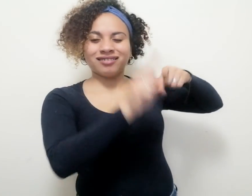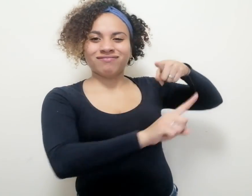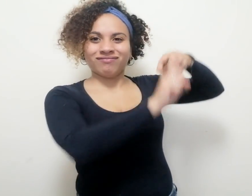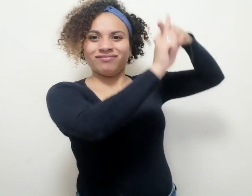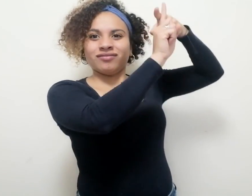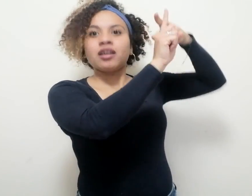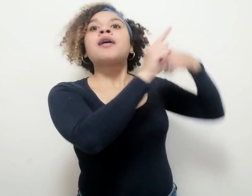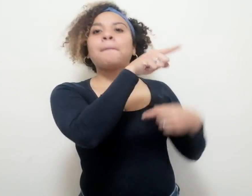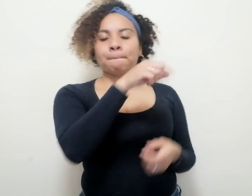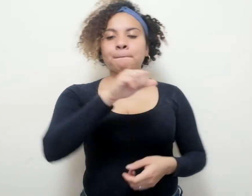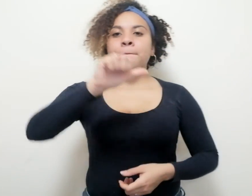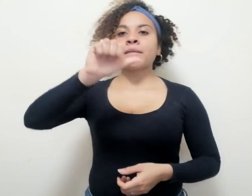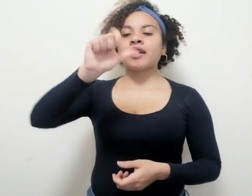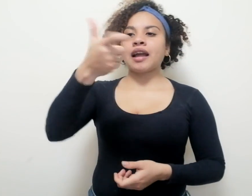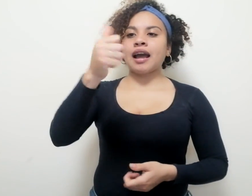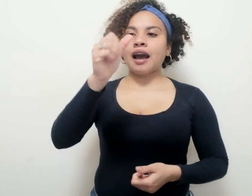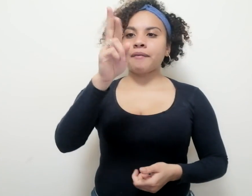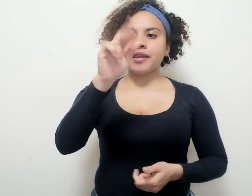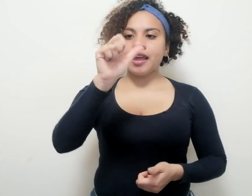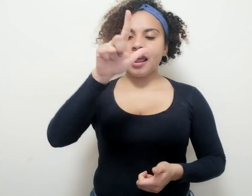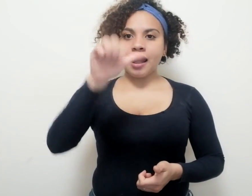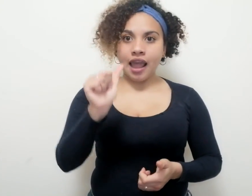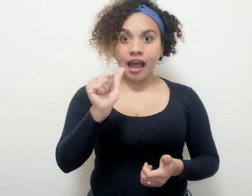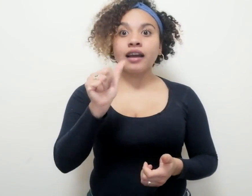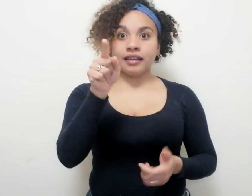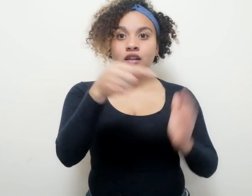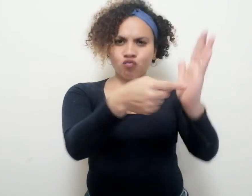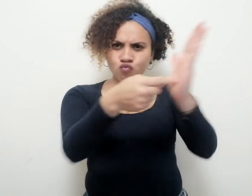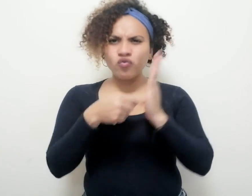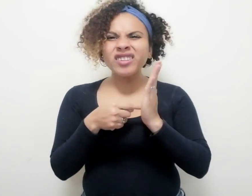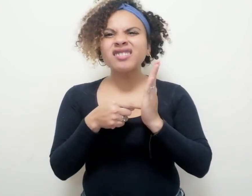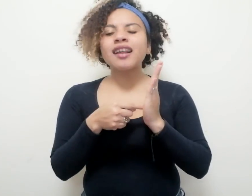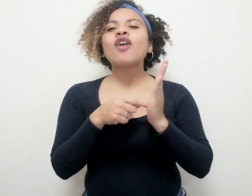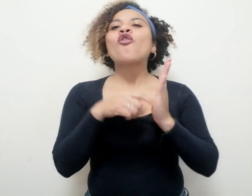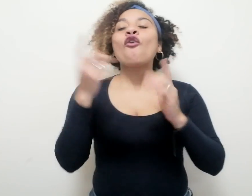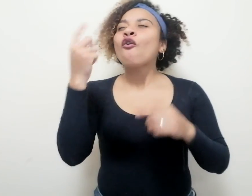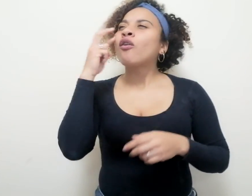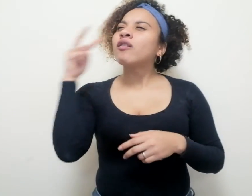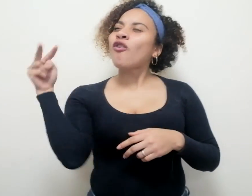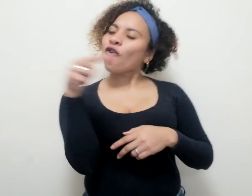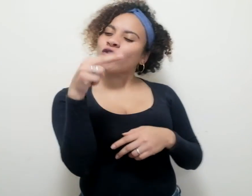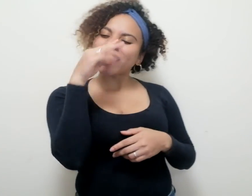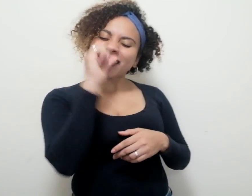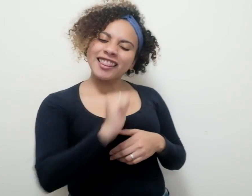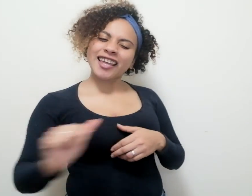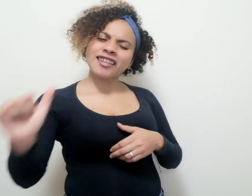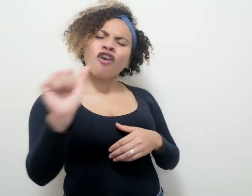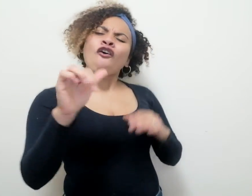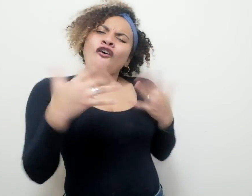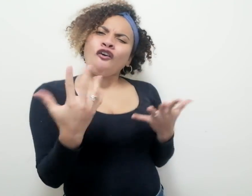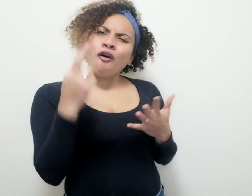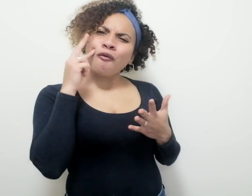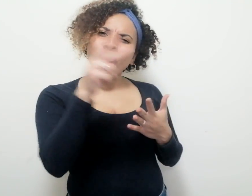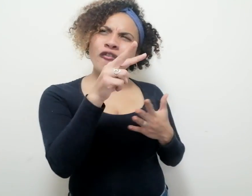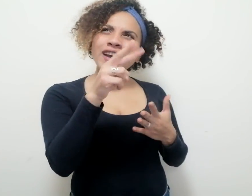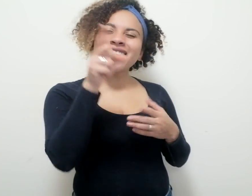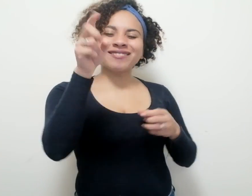Gabriela Alemán nos muestra, a través de los ojos de una niña, cómo se ve desde Monserrate la